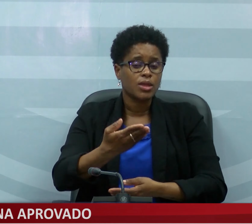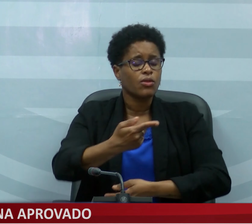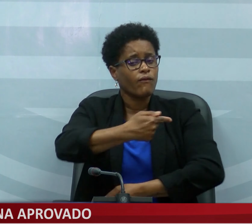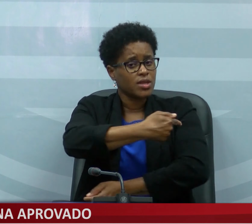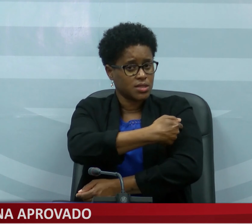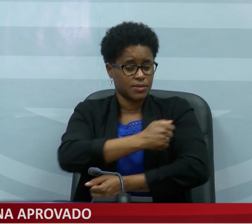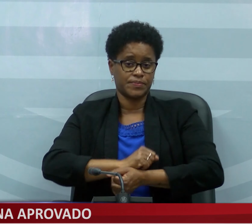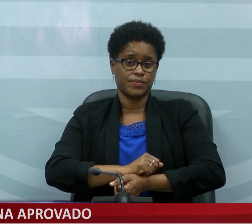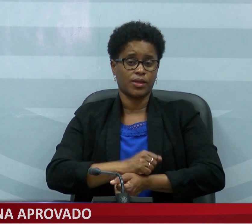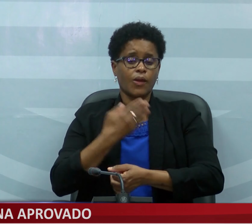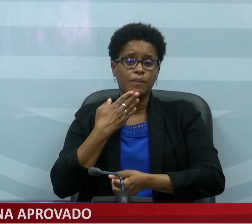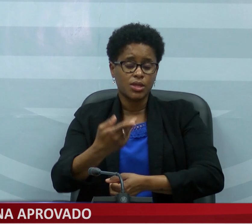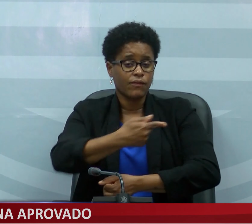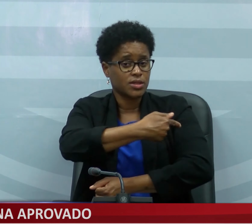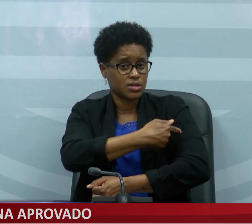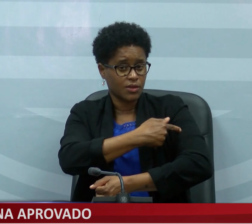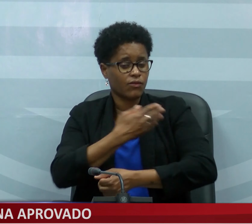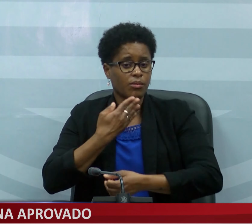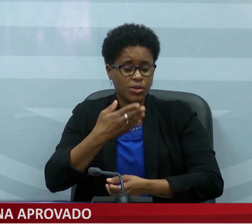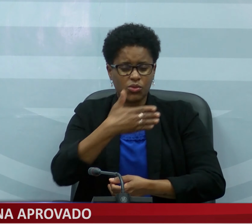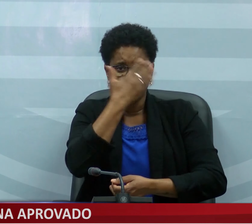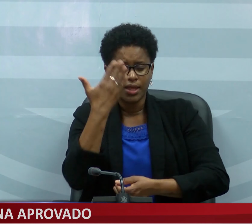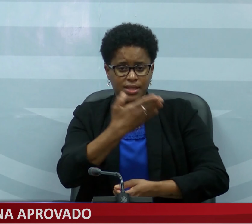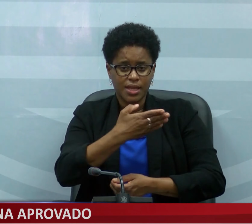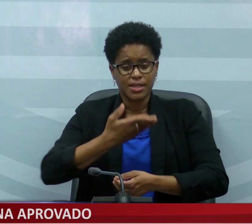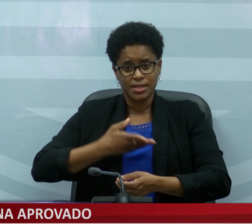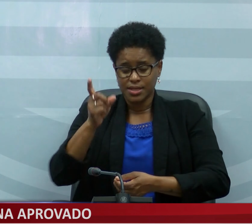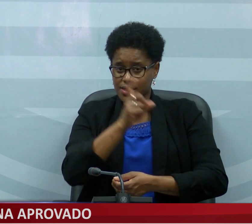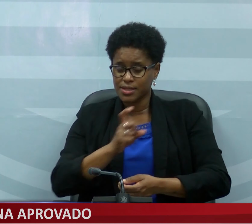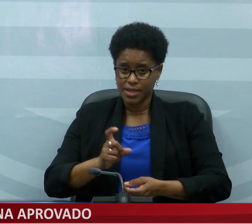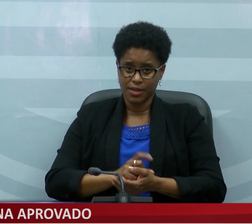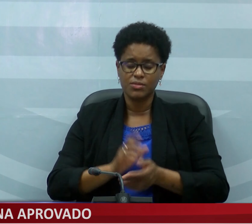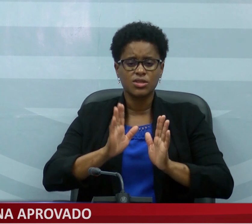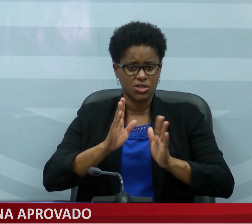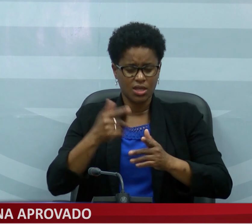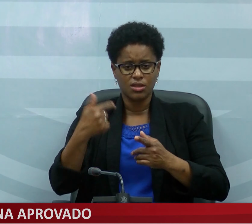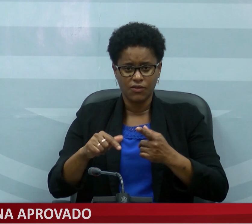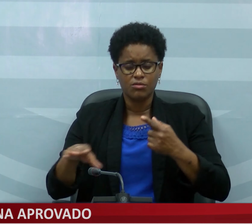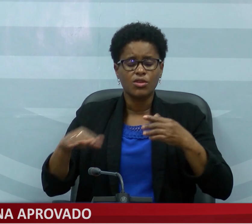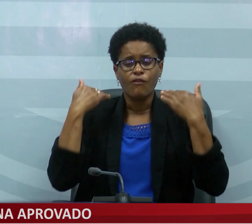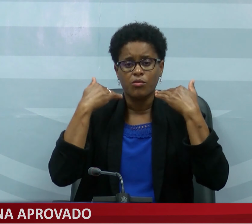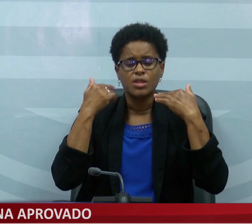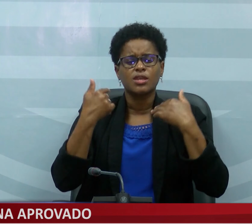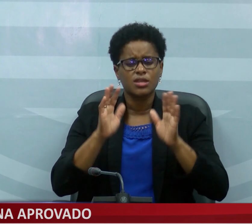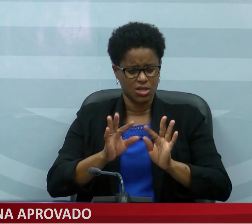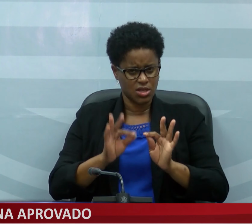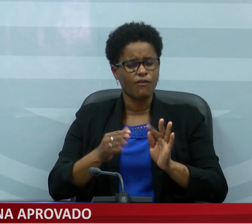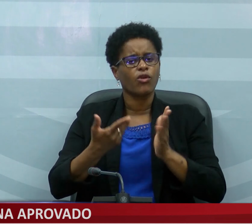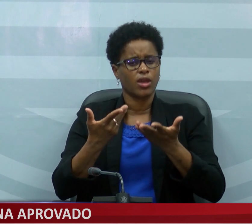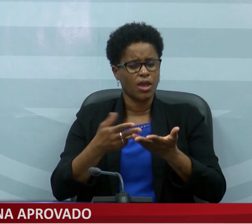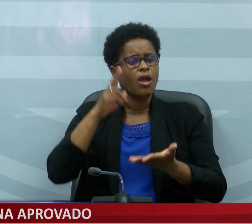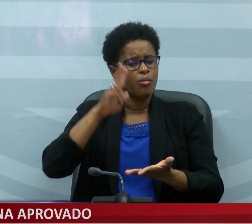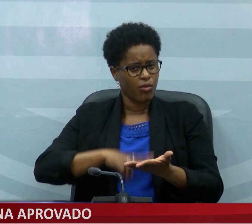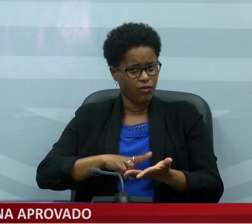o pedido de vacinas foi submetido no dia sete de dezembro e já já tivemos a informação que foi aprovado E aí